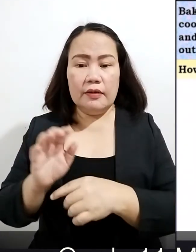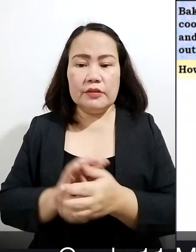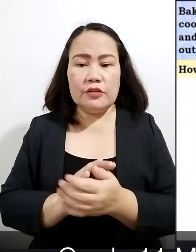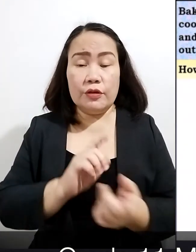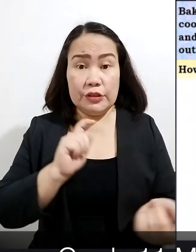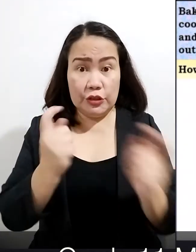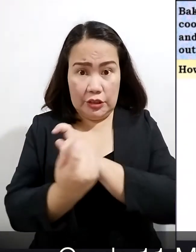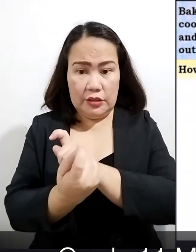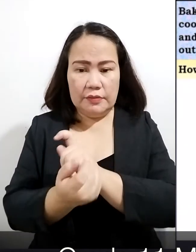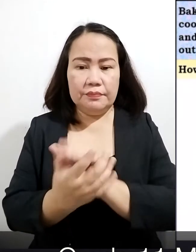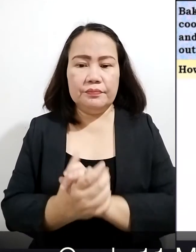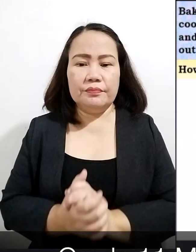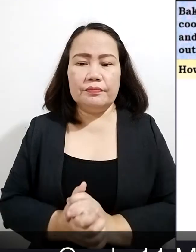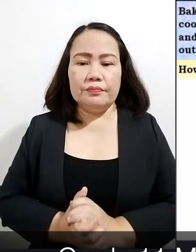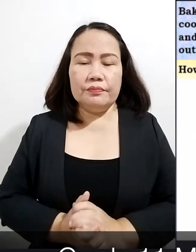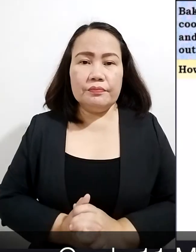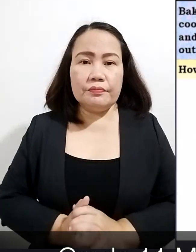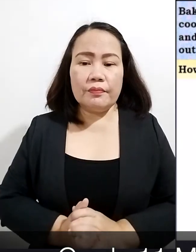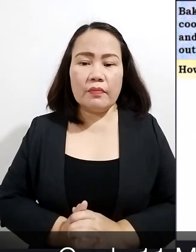equation.